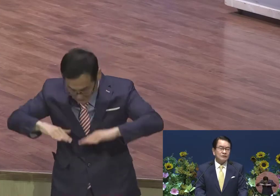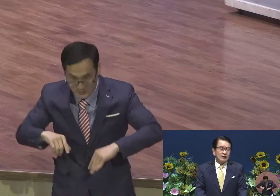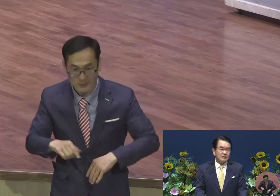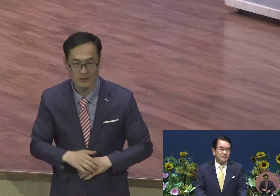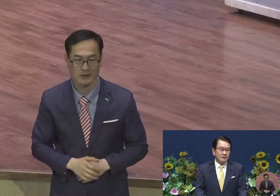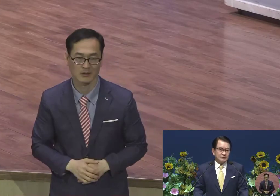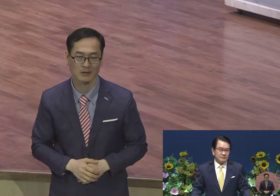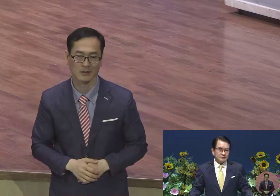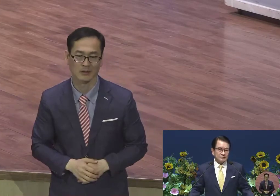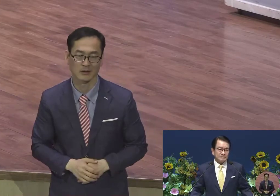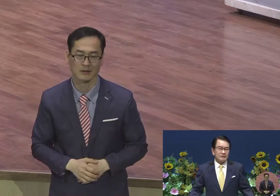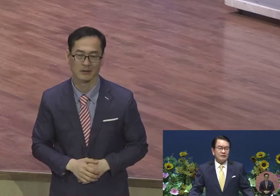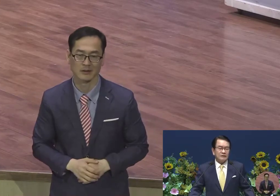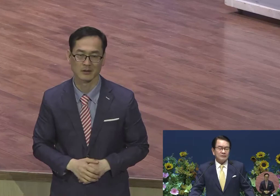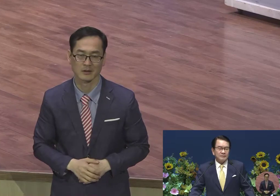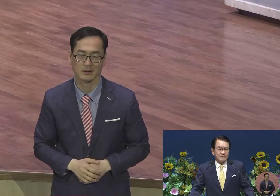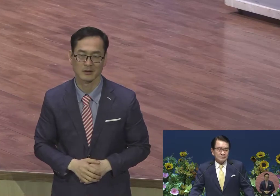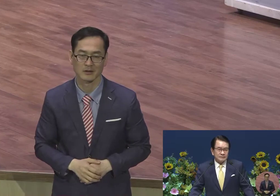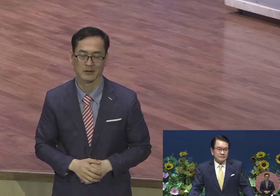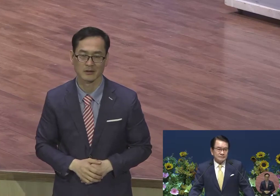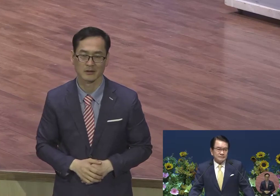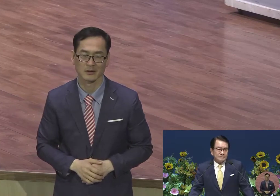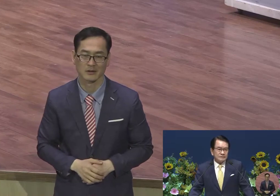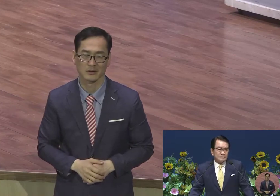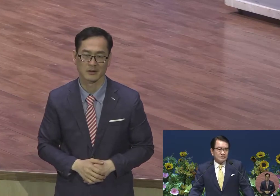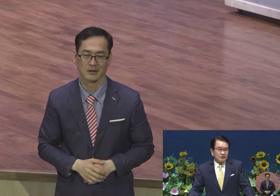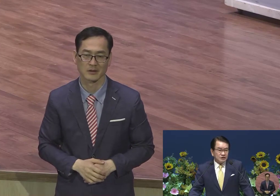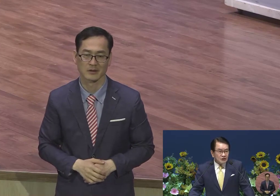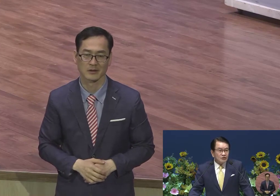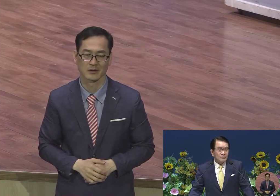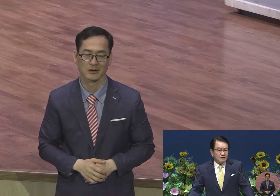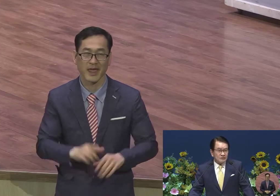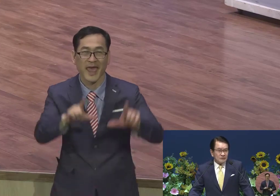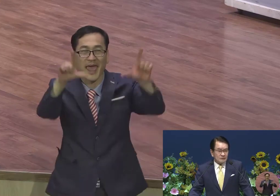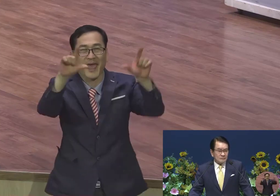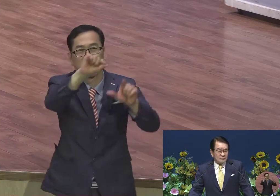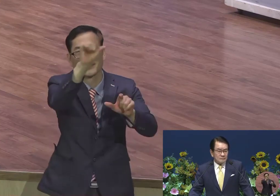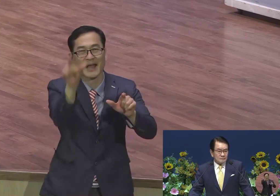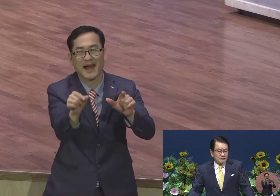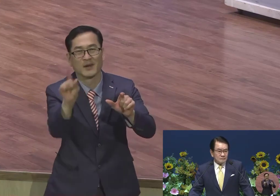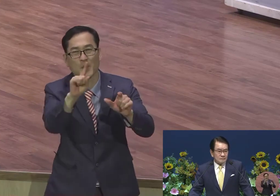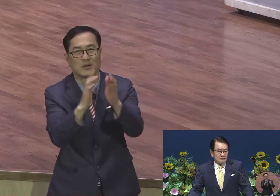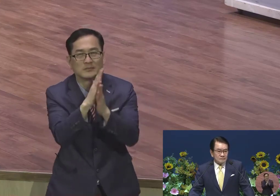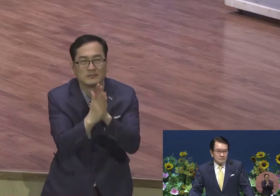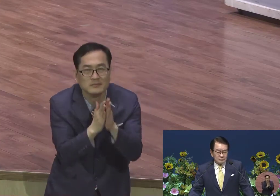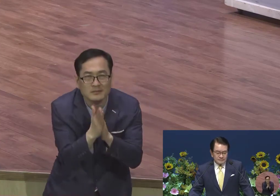형상 앞에 자연 앞에 식인들 하면 식인들